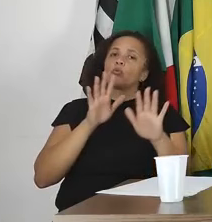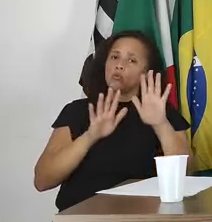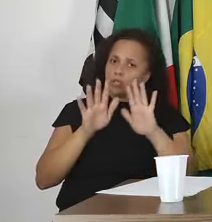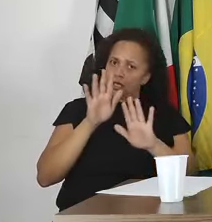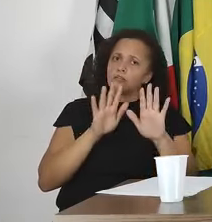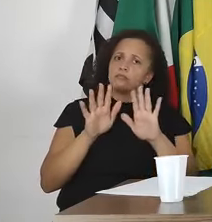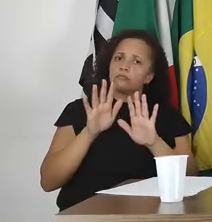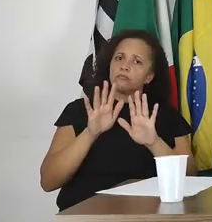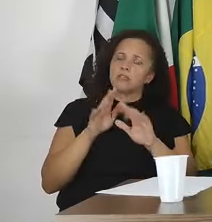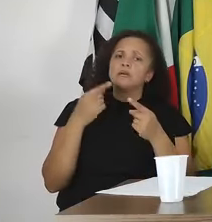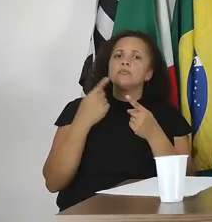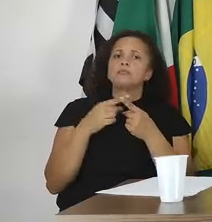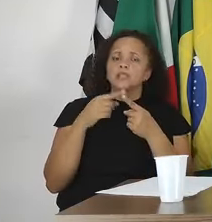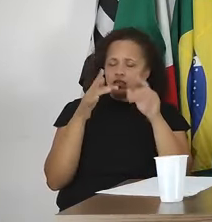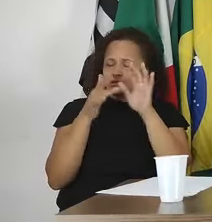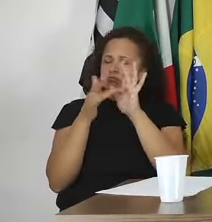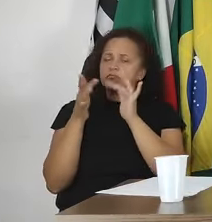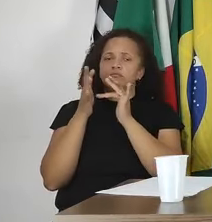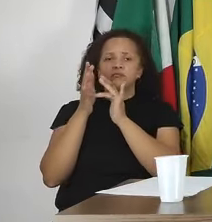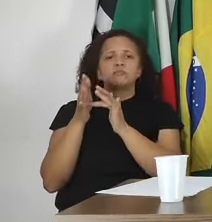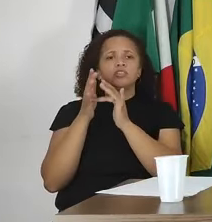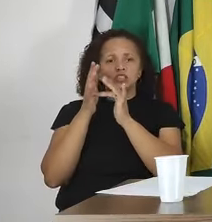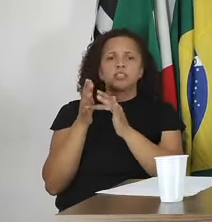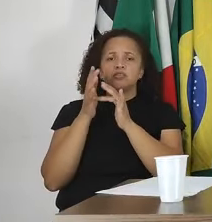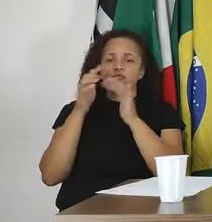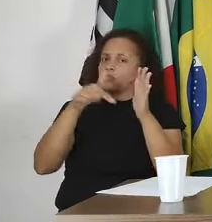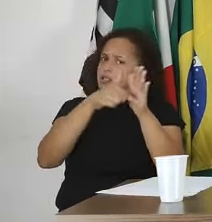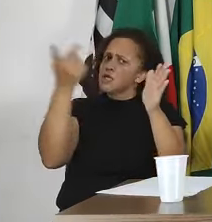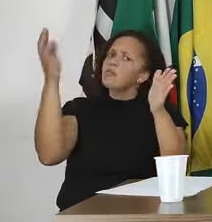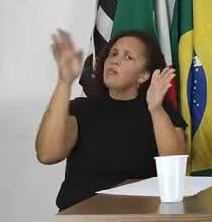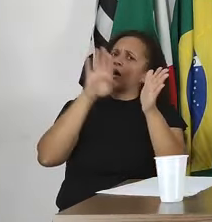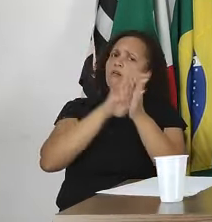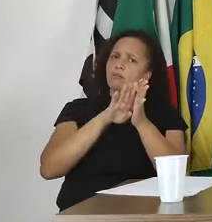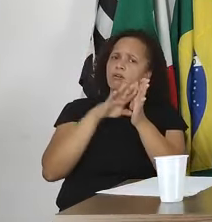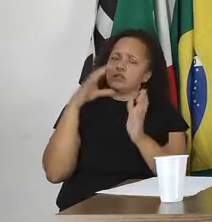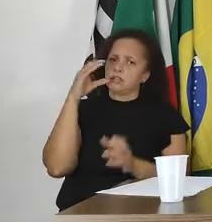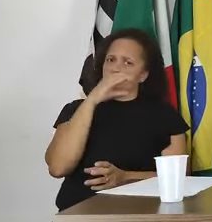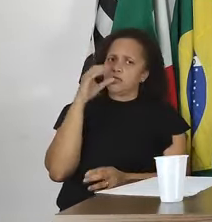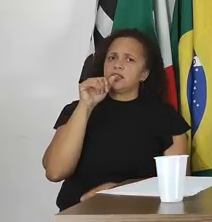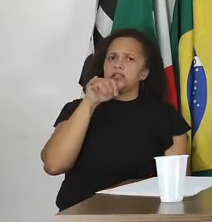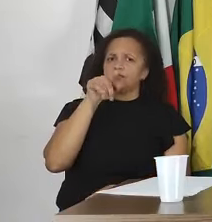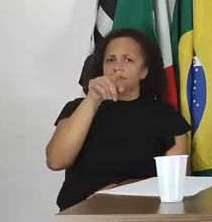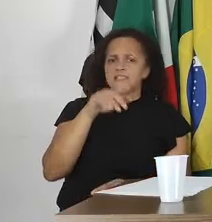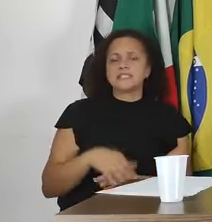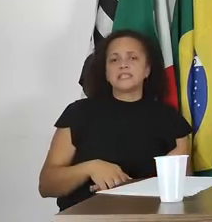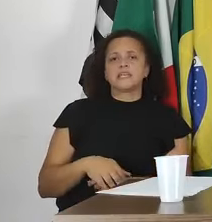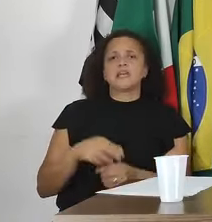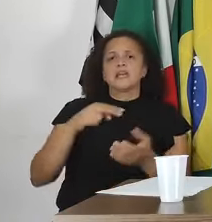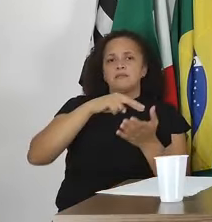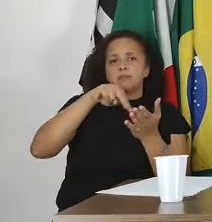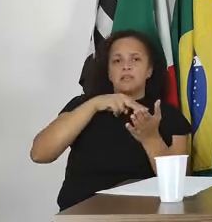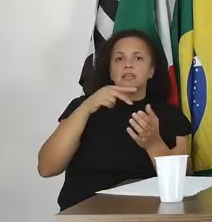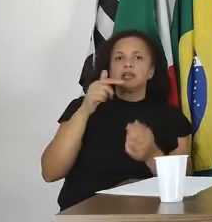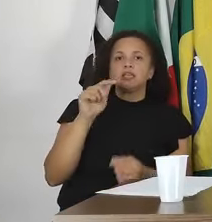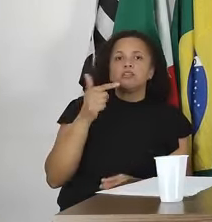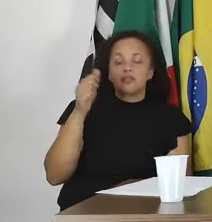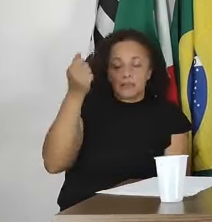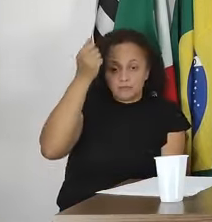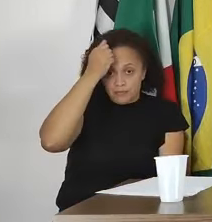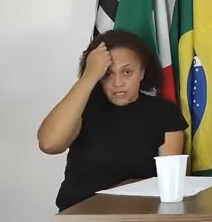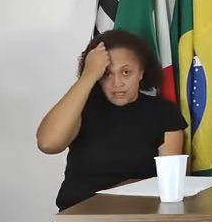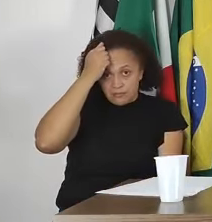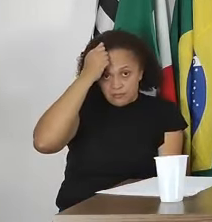muito cuidado, porque Jesus pode voltar a qualquer momento. E se você estiver lá na balada e não se arrepender daquele